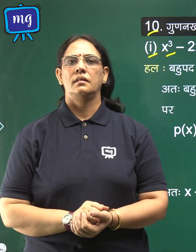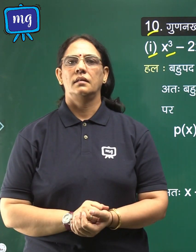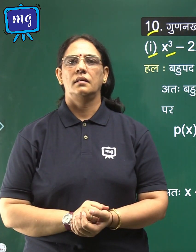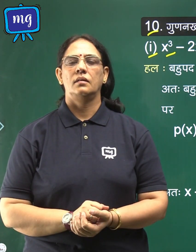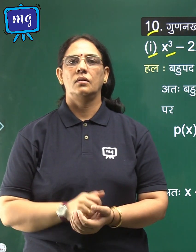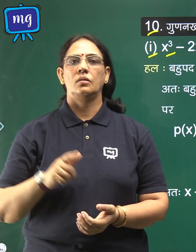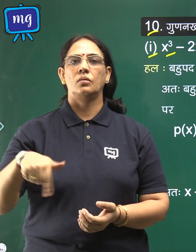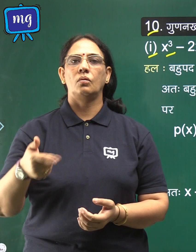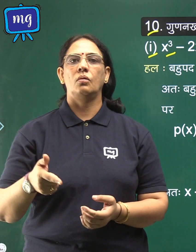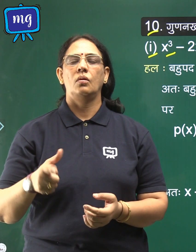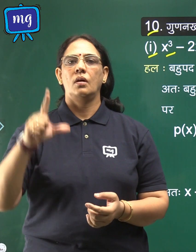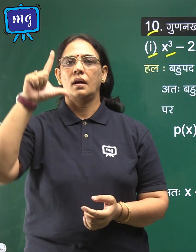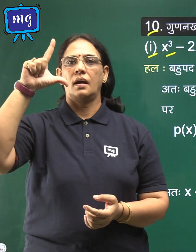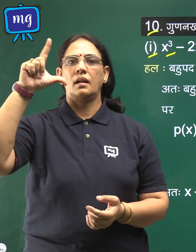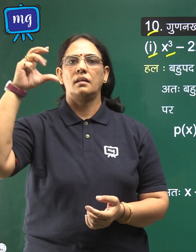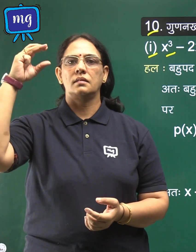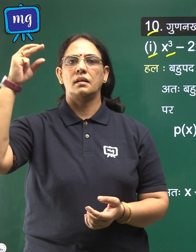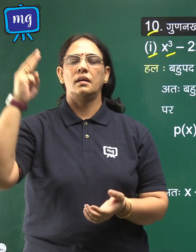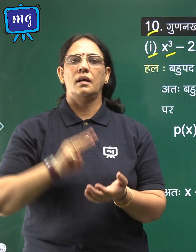तो गुणनखंड